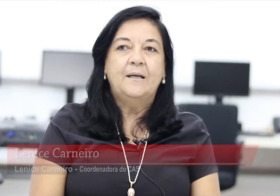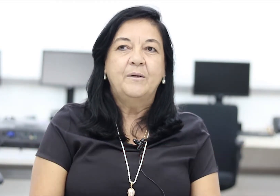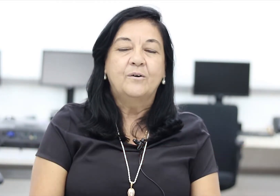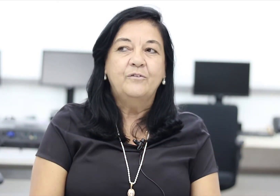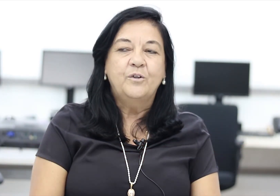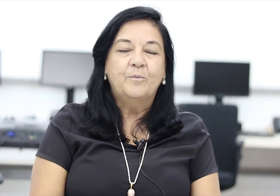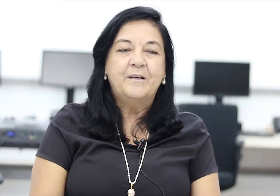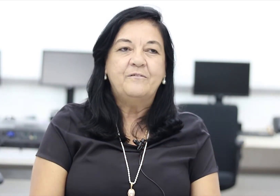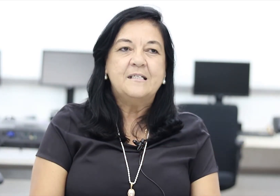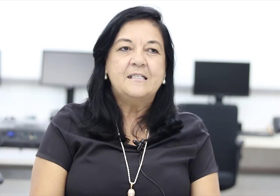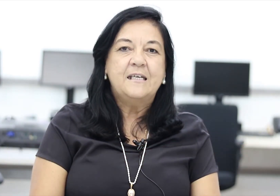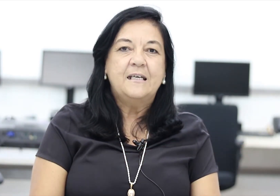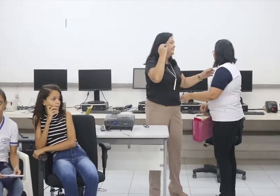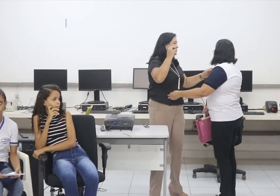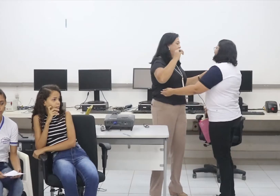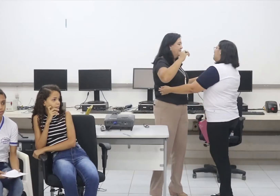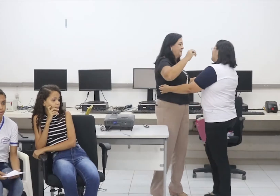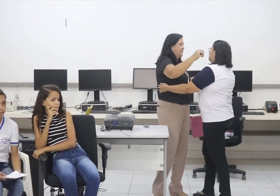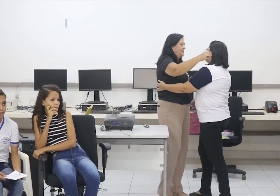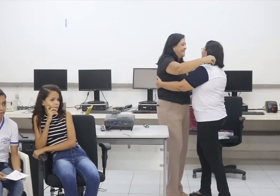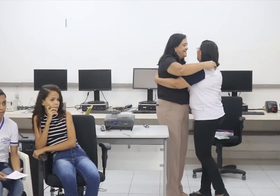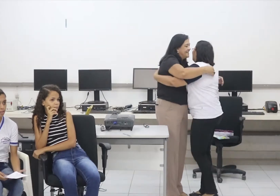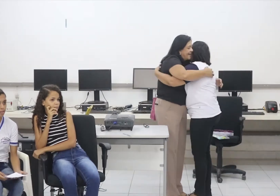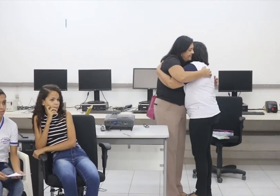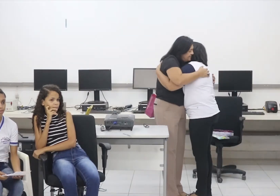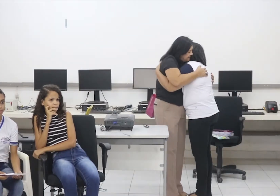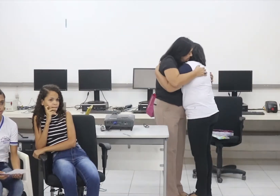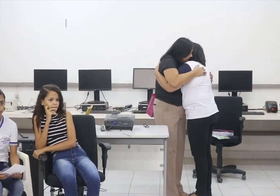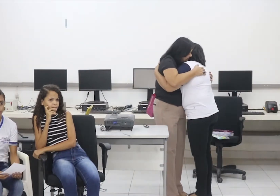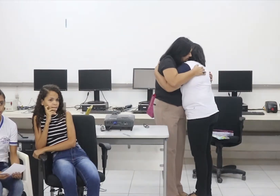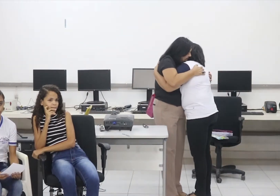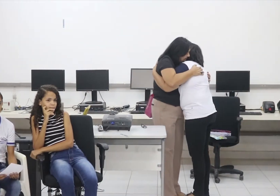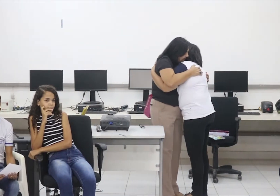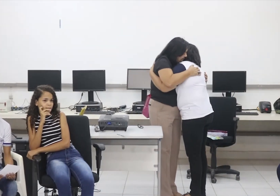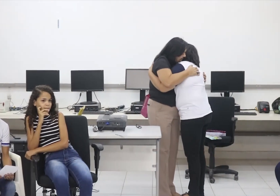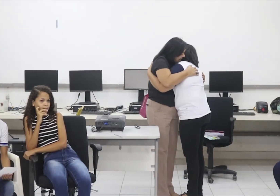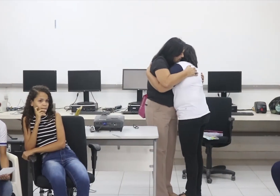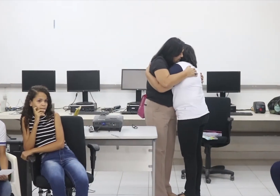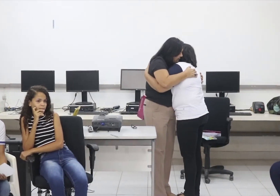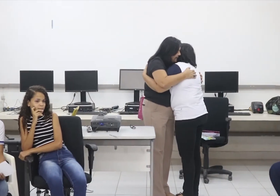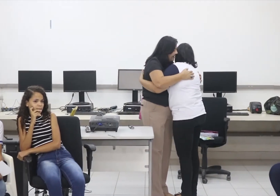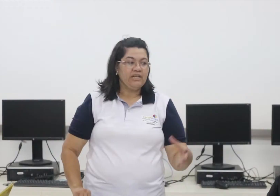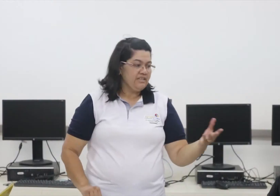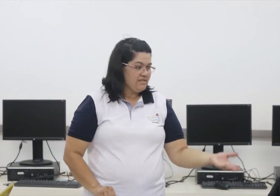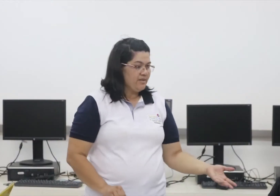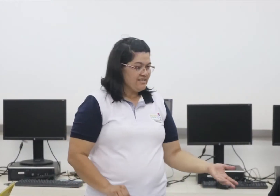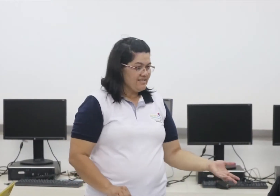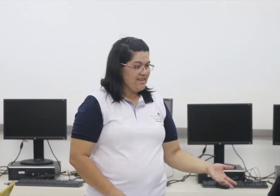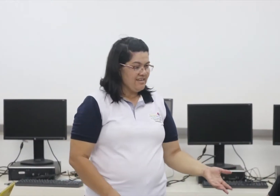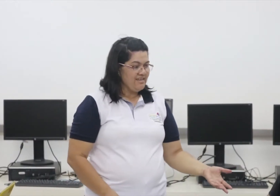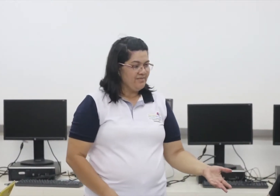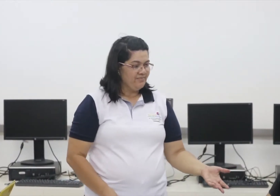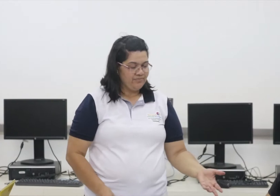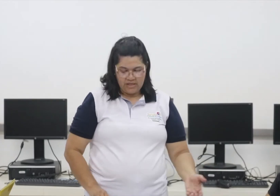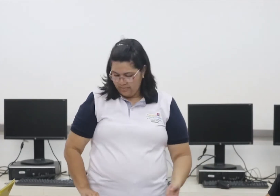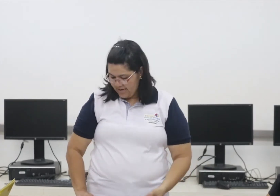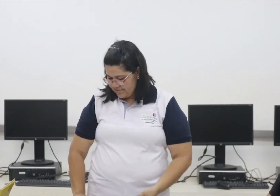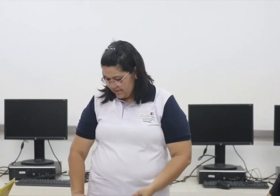me convidou para fazer, vamos dizer assim, essa palestra, essa aula sobre surdo e cegueira, né? E quando